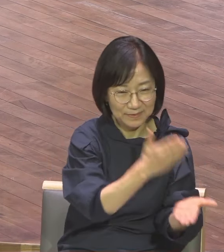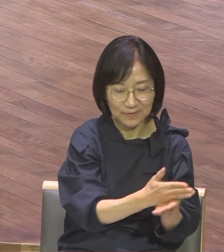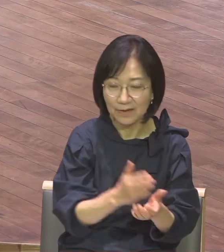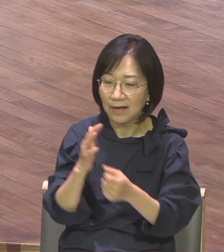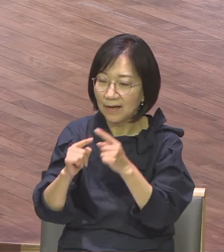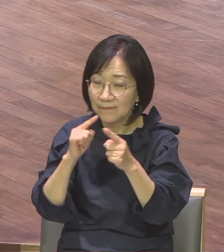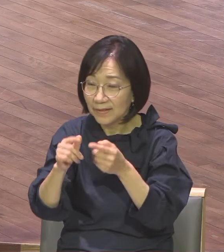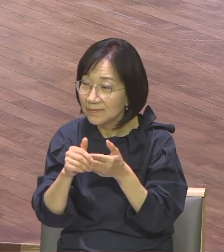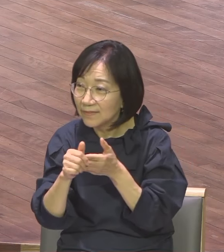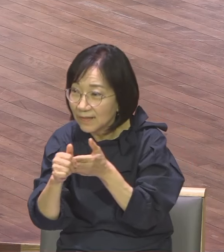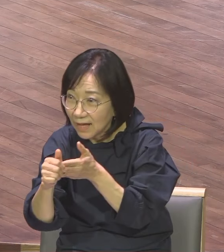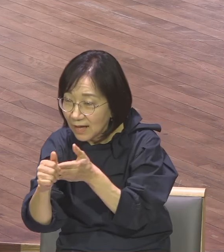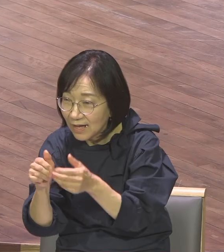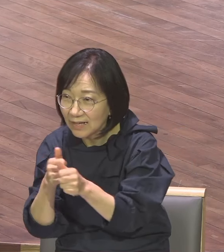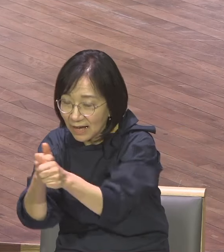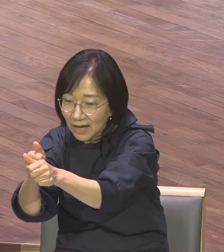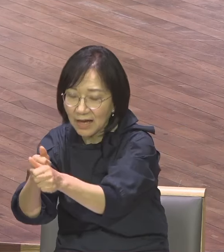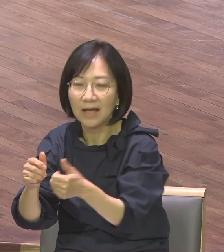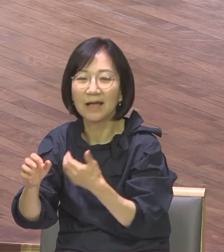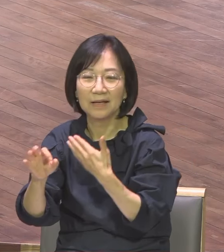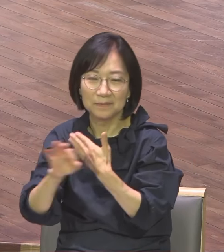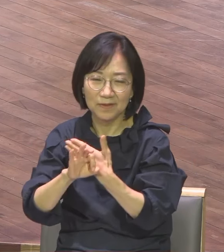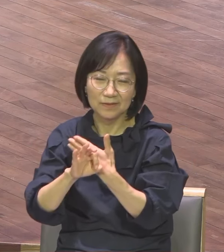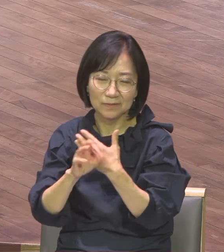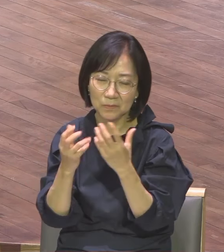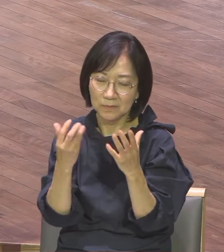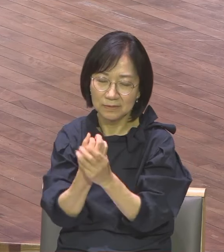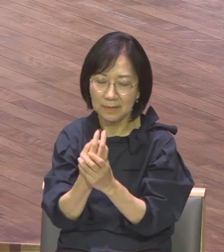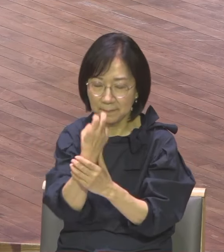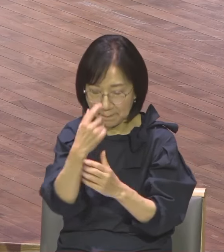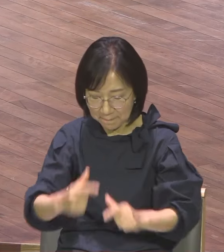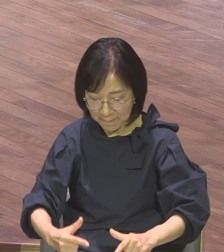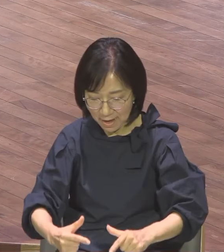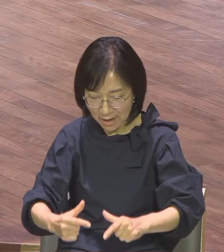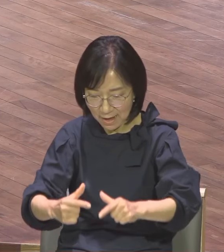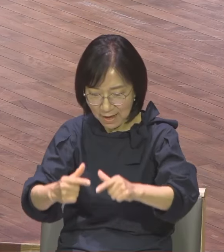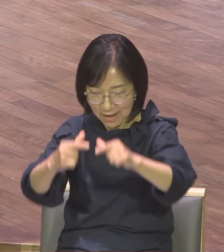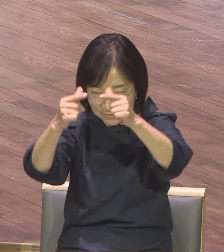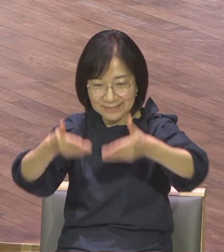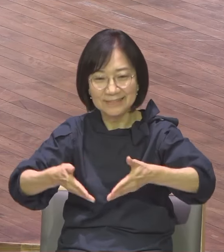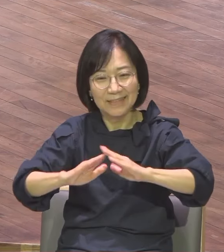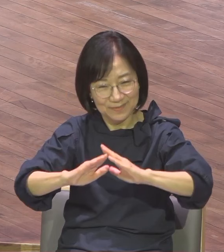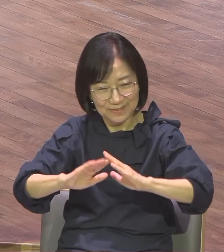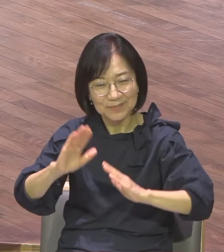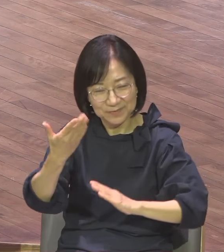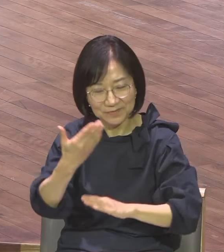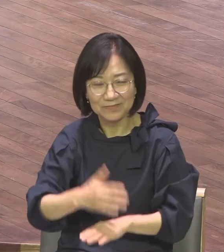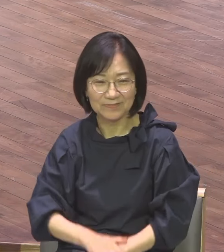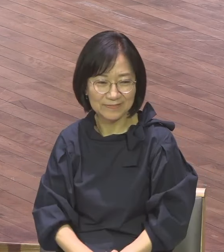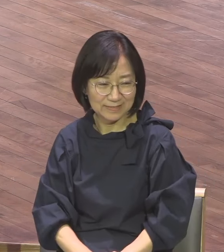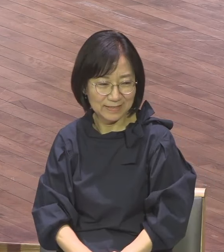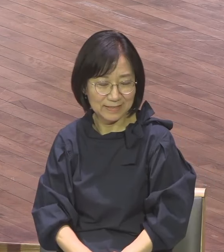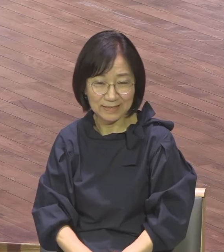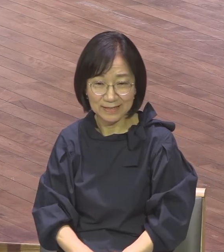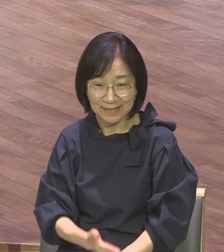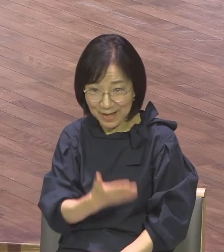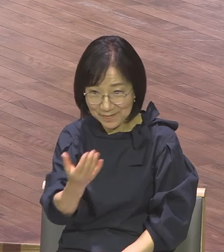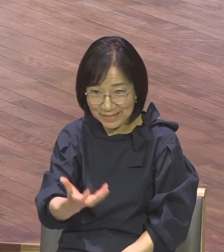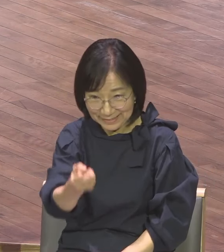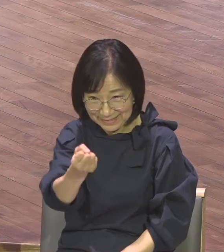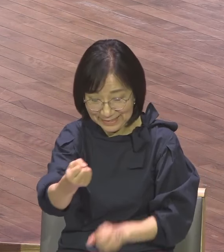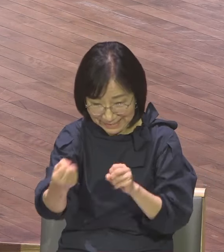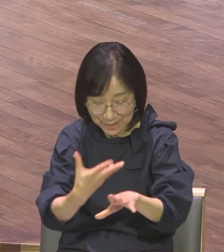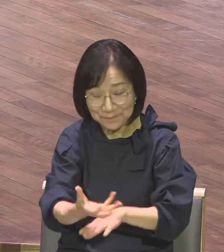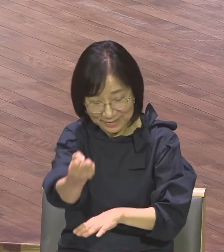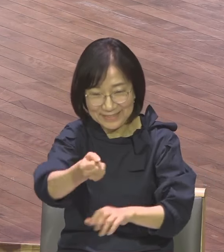따라가면 견고한 그리스도 절대 망대를 세우는 그런 증거 있게 되는데 이 응답받기를 주님으로